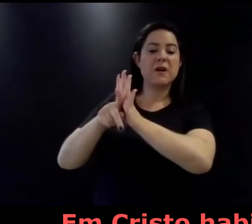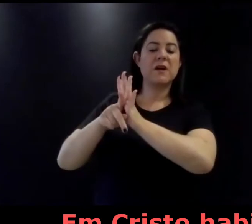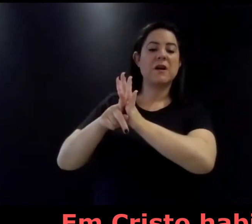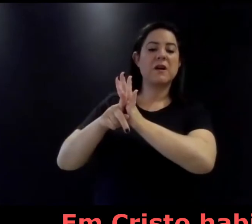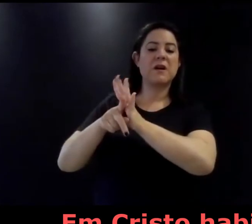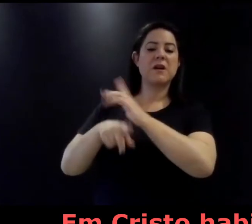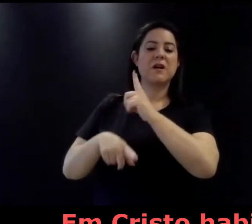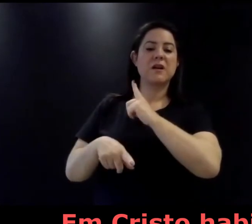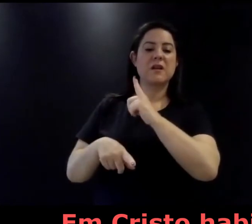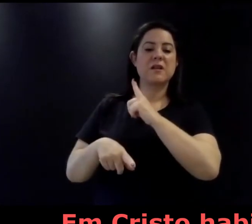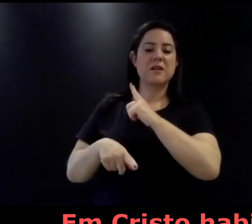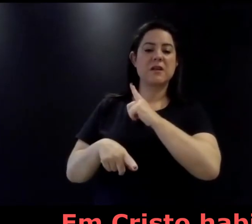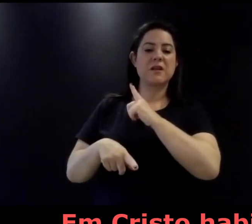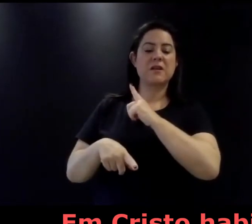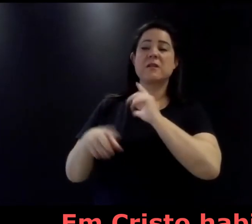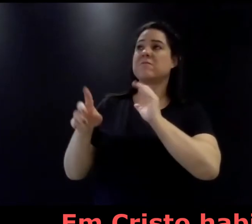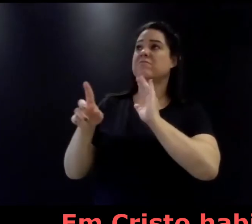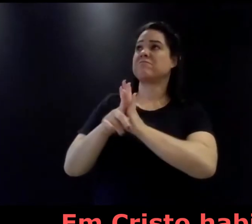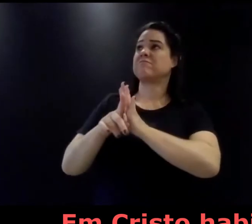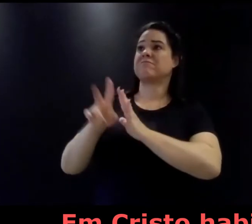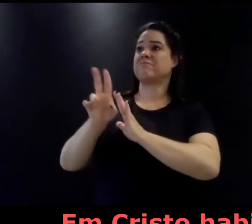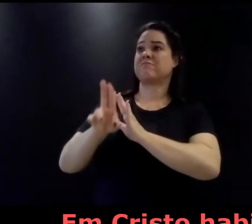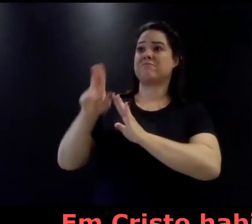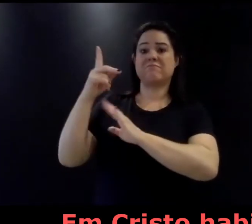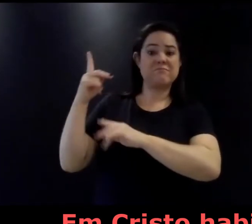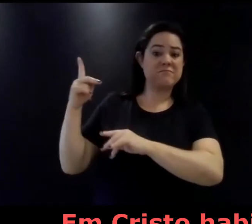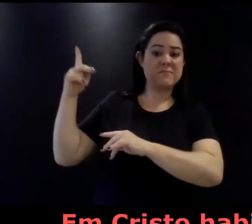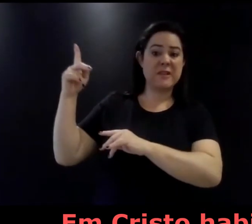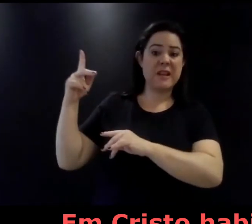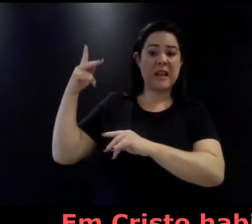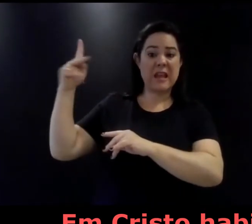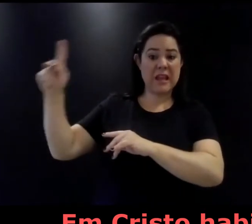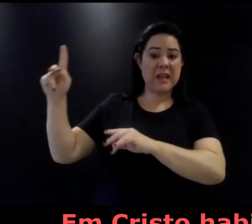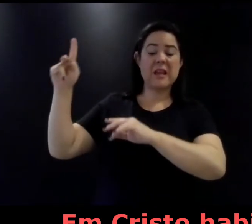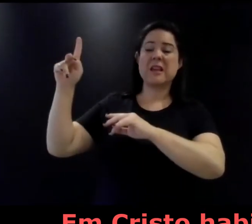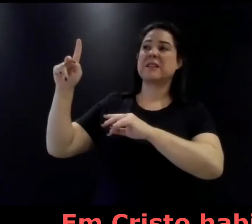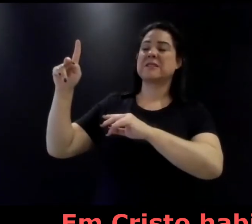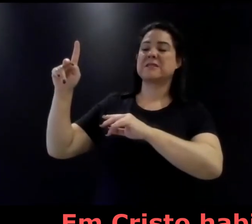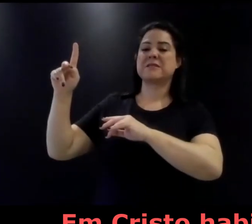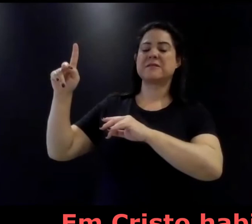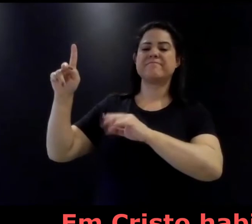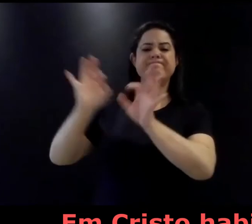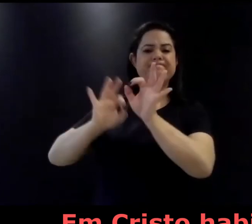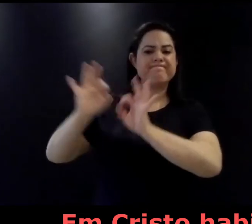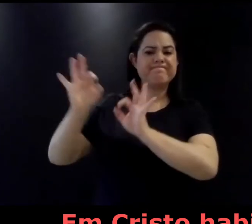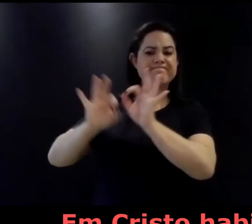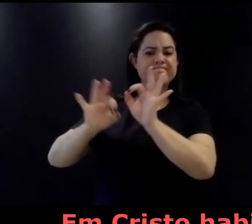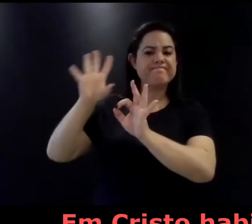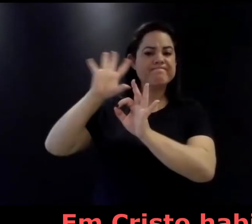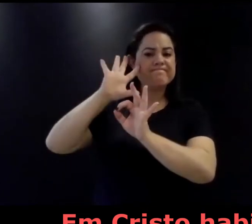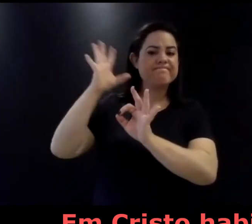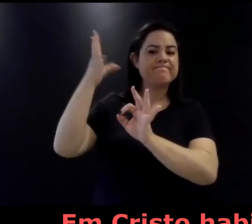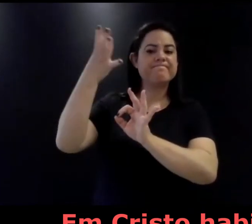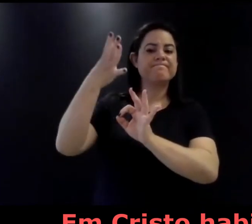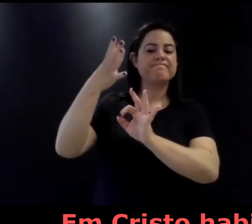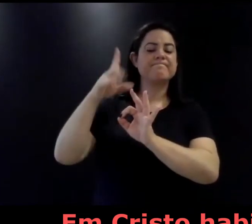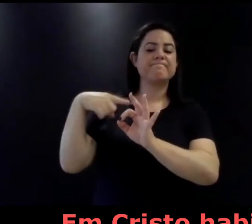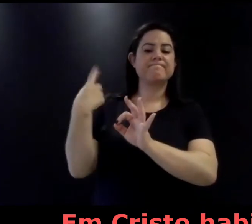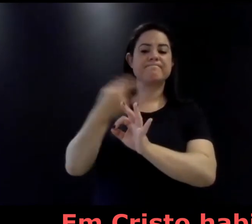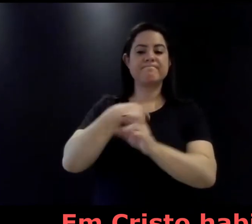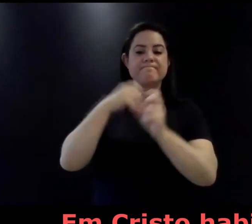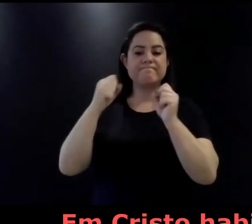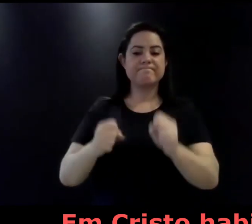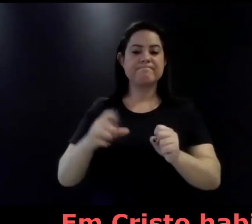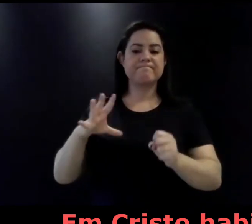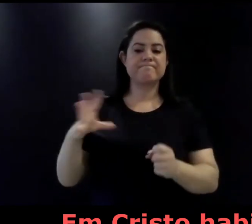Através dele mesmo. Ele mesmo providenciou a solução para que isso